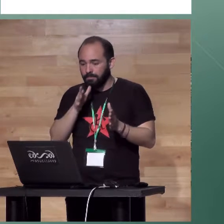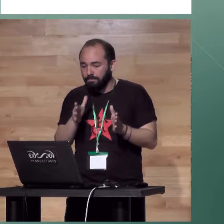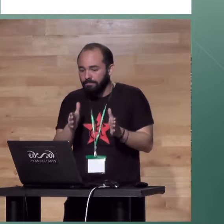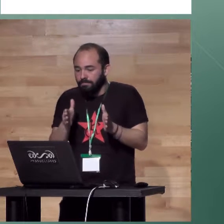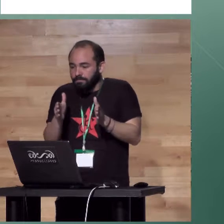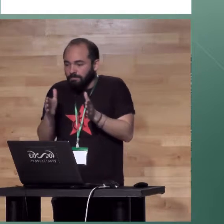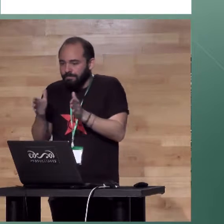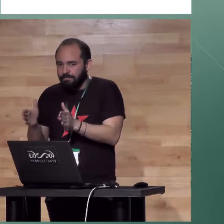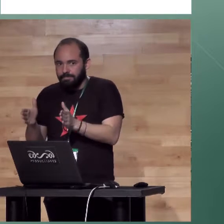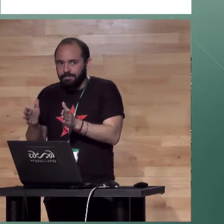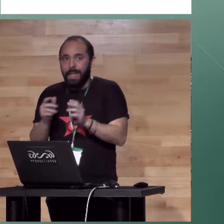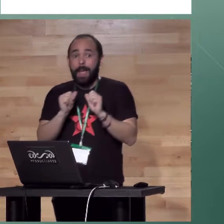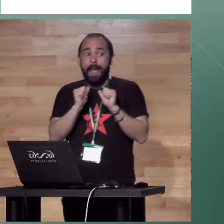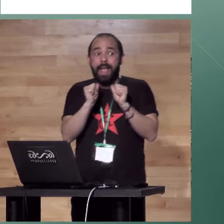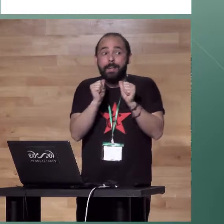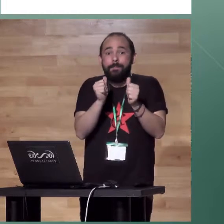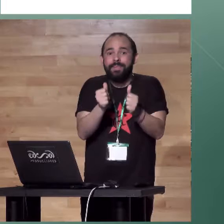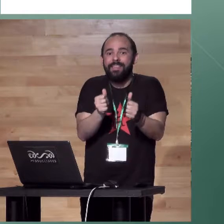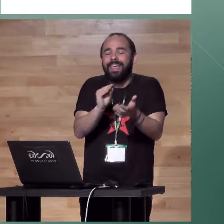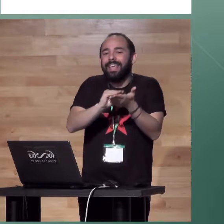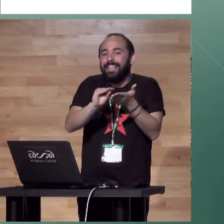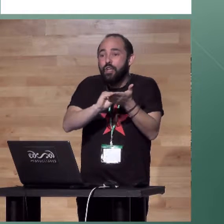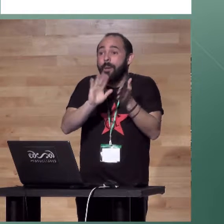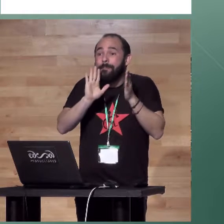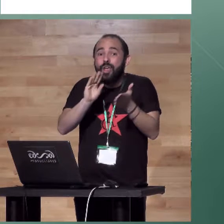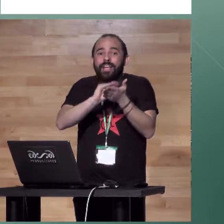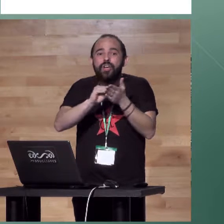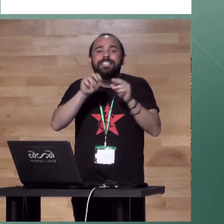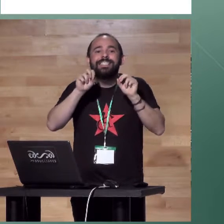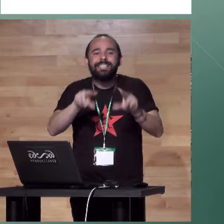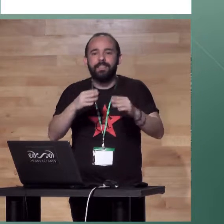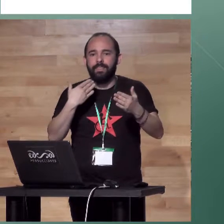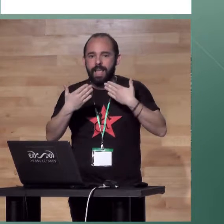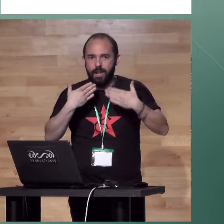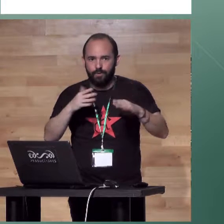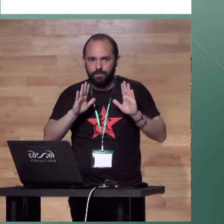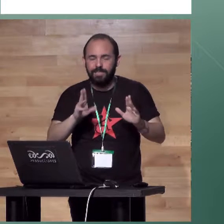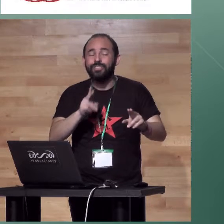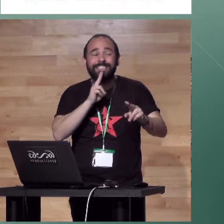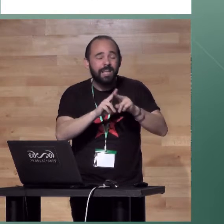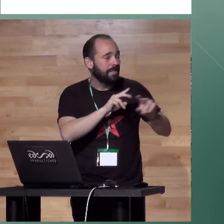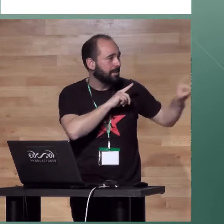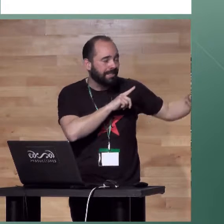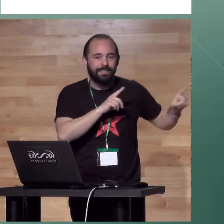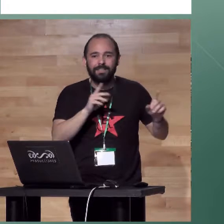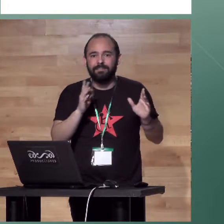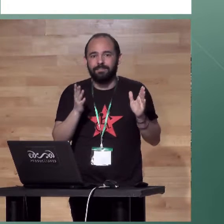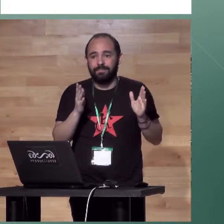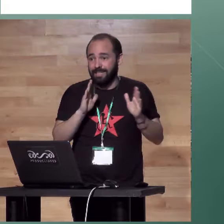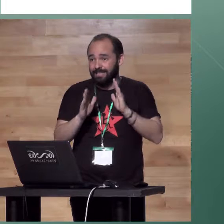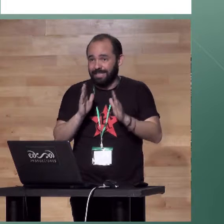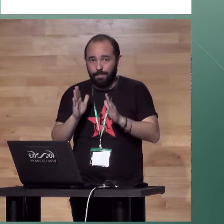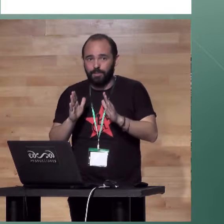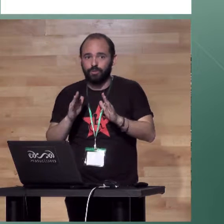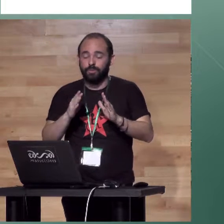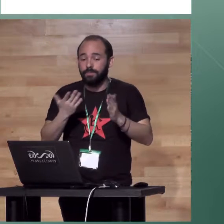vida. Y ahora tenemos realmente cuando empezamos el guión, pero sin diálogo. Y eso es esto